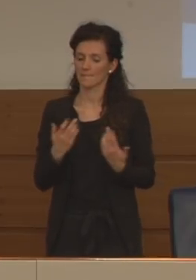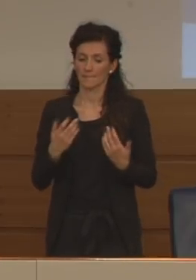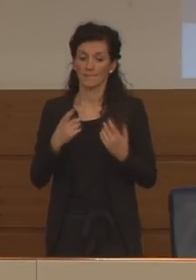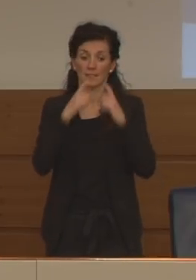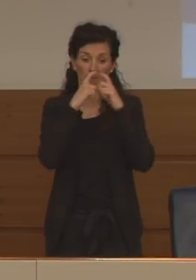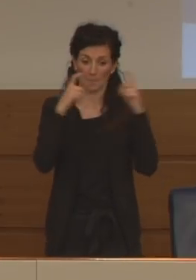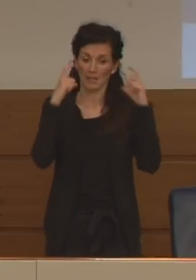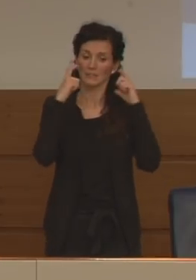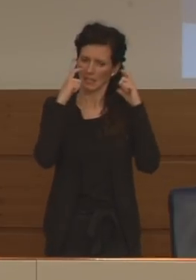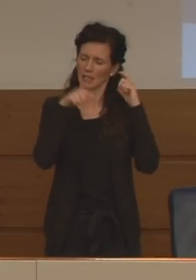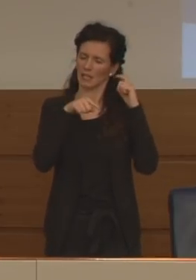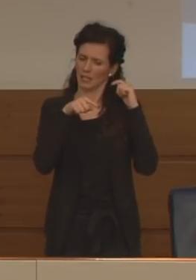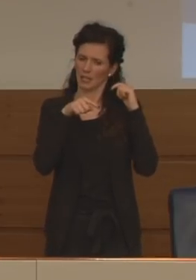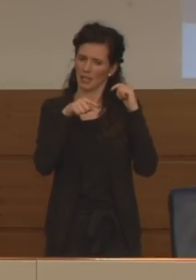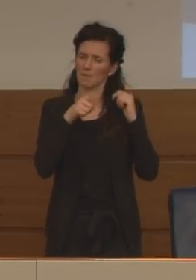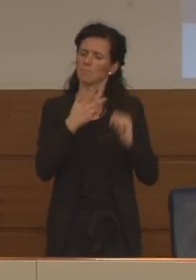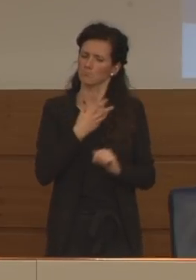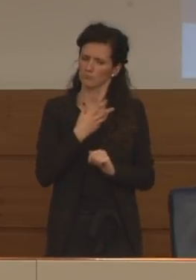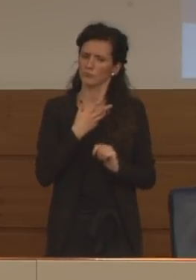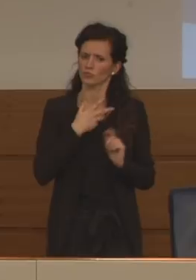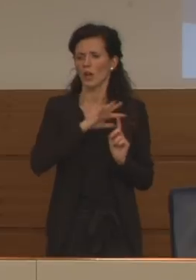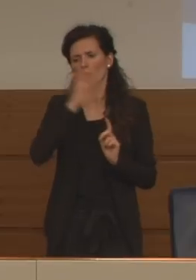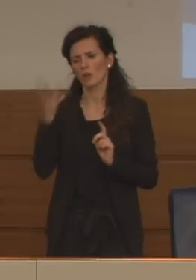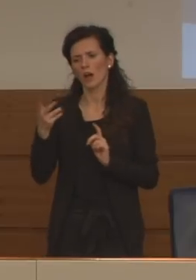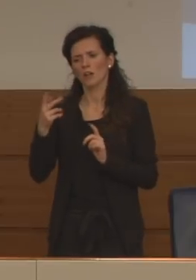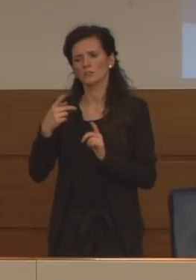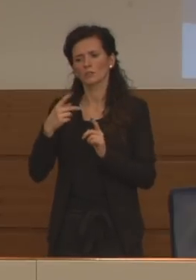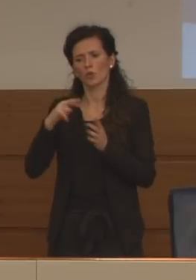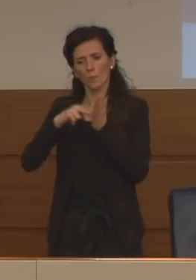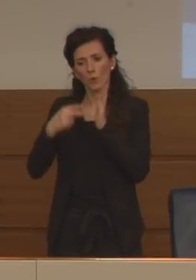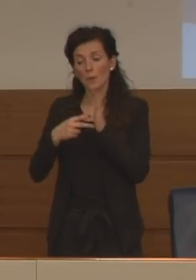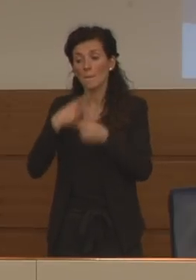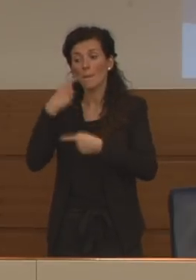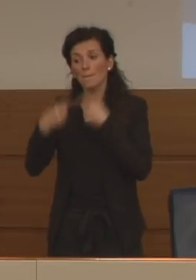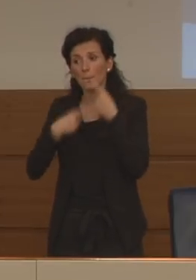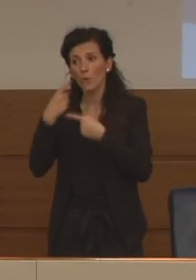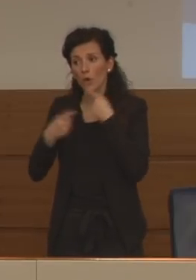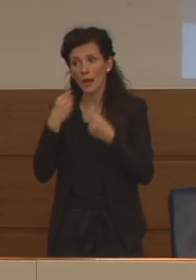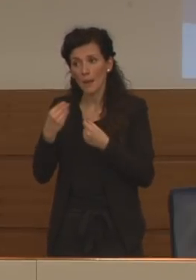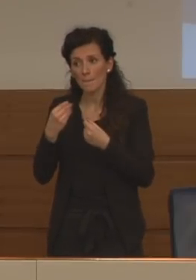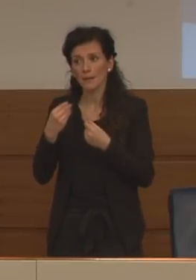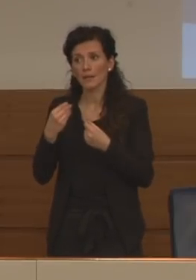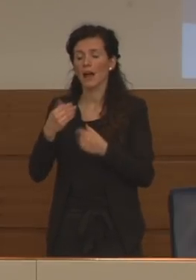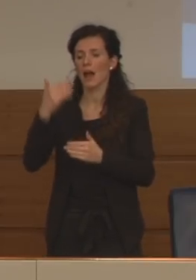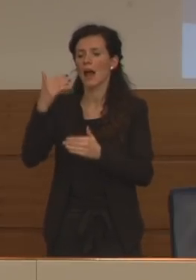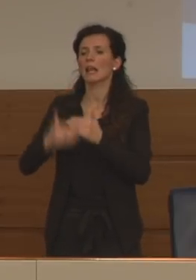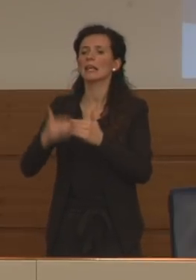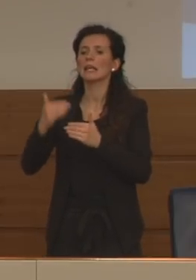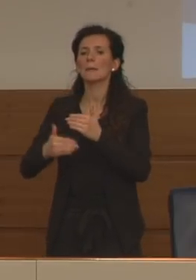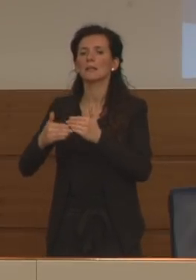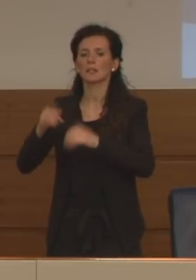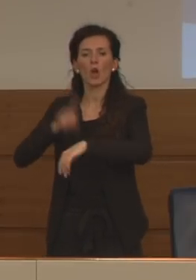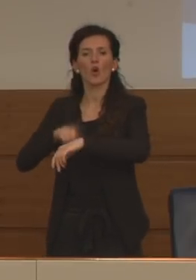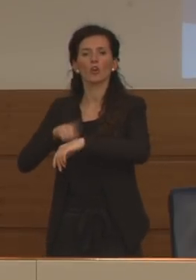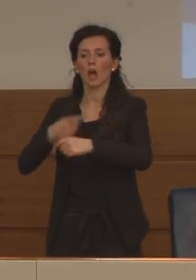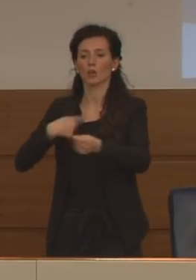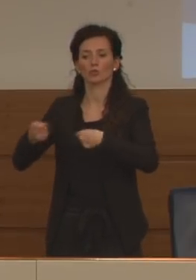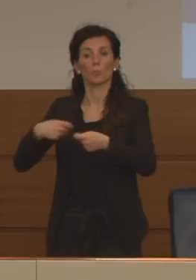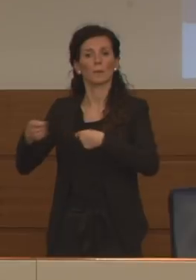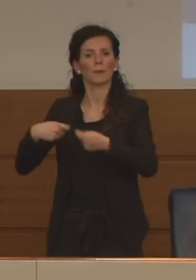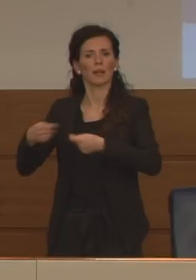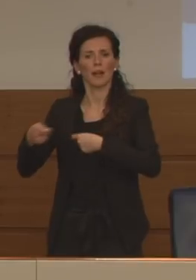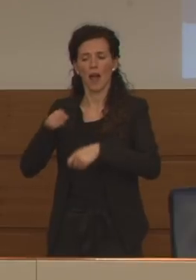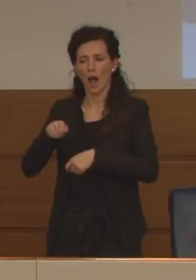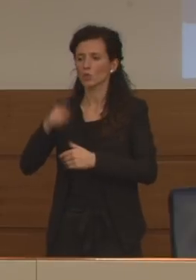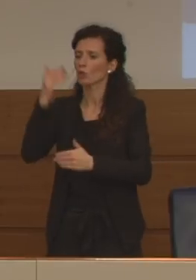tema che sta facendo polemica che è quella della limitazione degli orari dei supermercati c'è chi ritiene